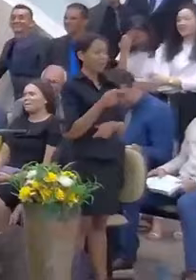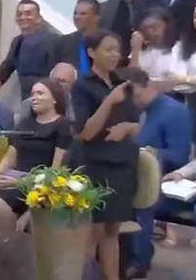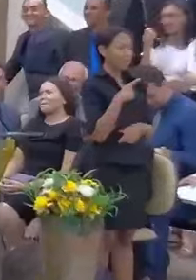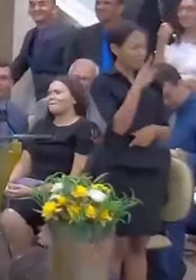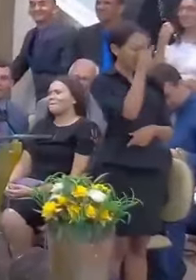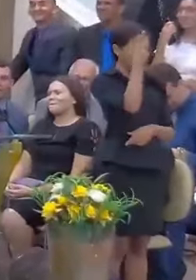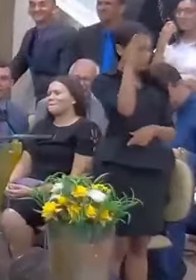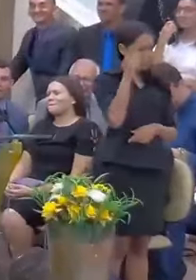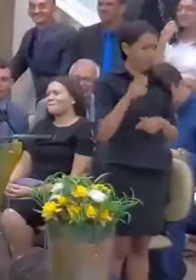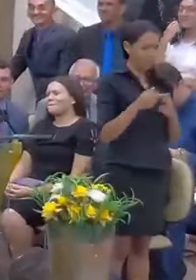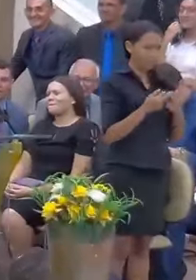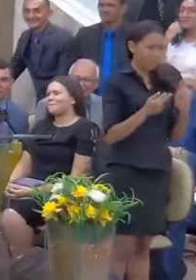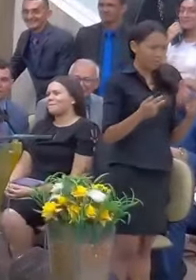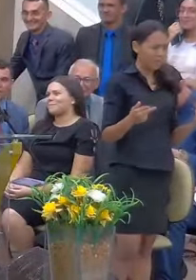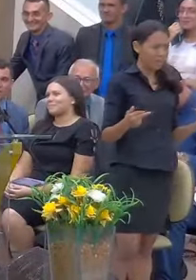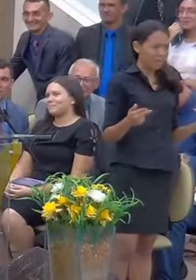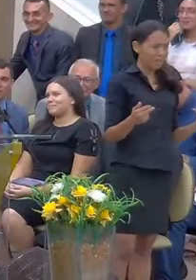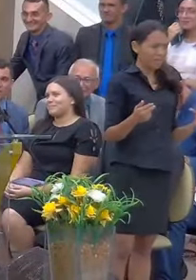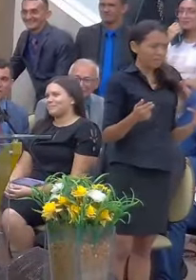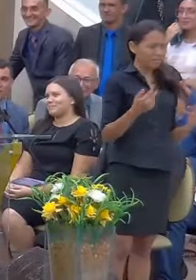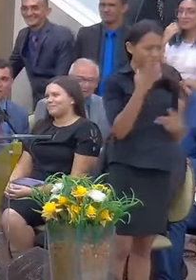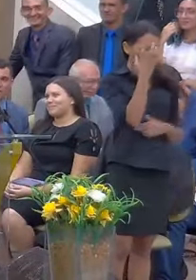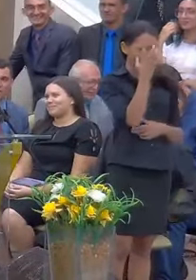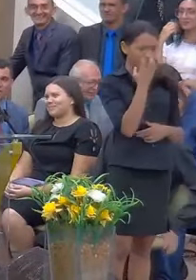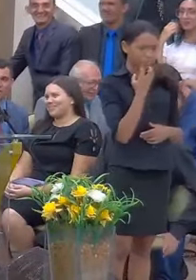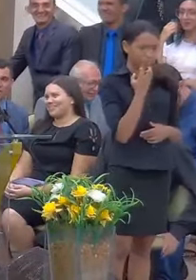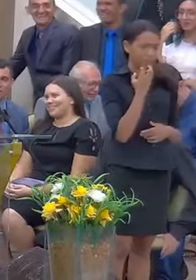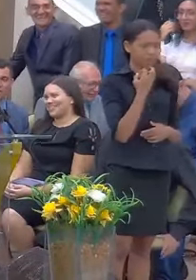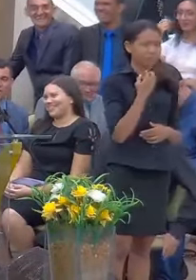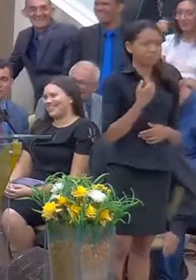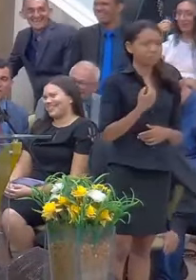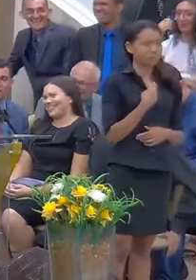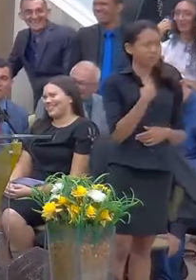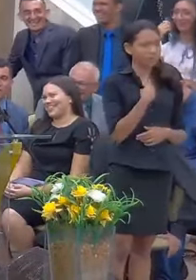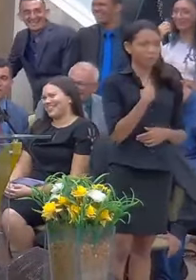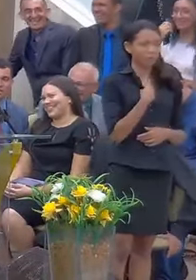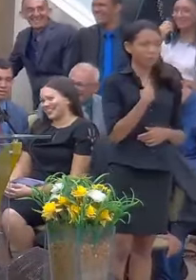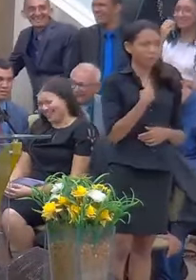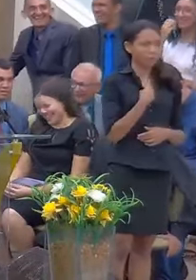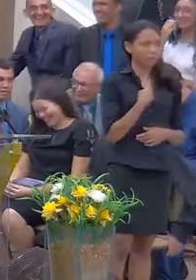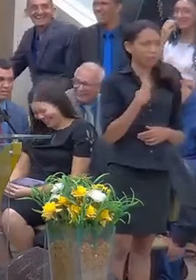não pode tirar uma brincadeira, né? Assim, que ele diz: cuidado, irmão, olha a santidade. É assim,